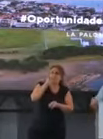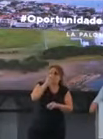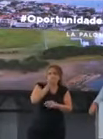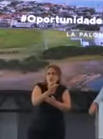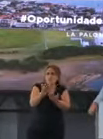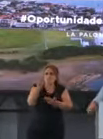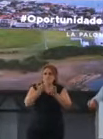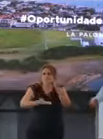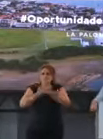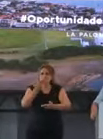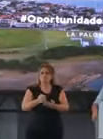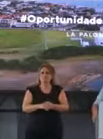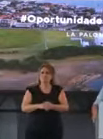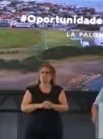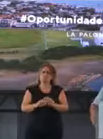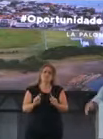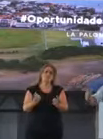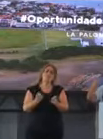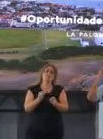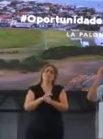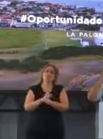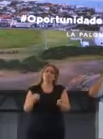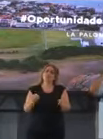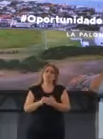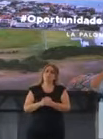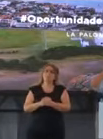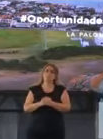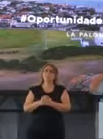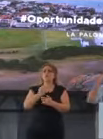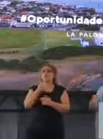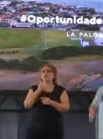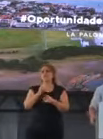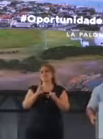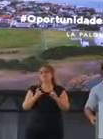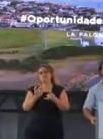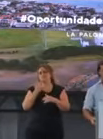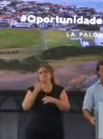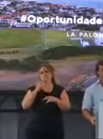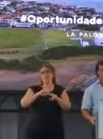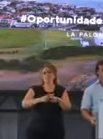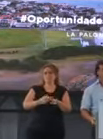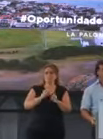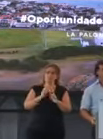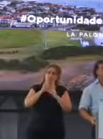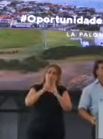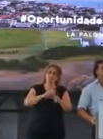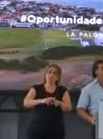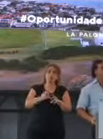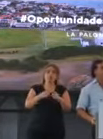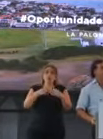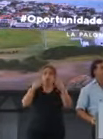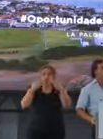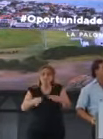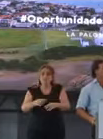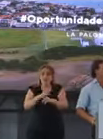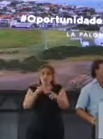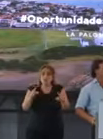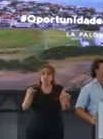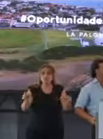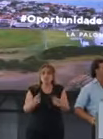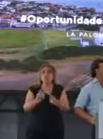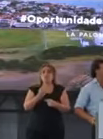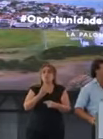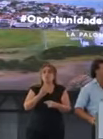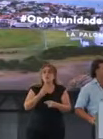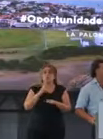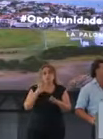Ni es necesario, ni se puede. No les quiero usar encima el de la nave porque ya lo conocen. Pero es claro que si nosotros vamos a tener una